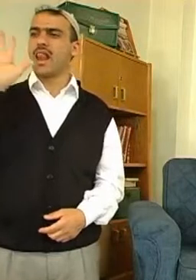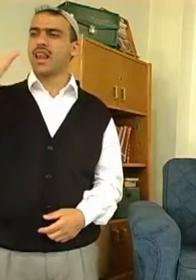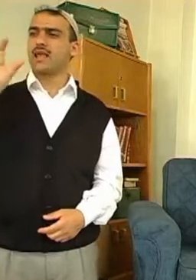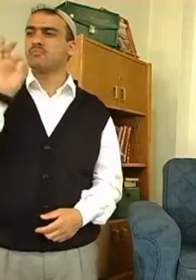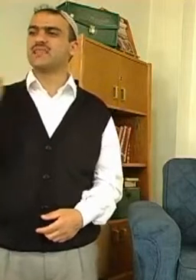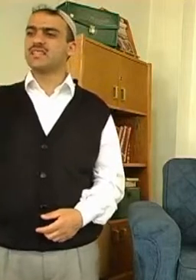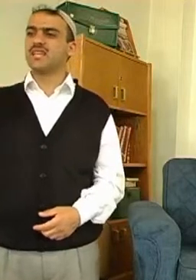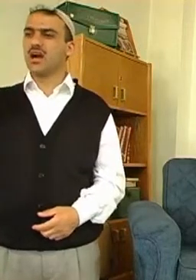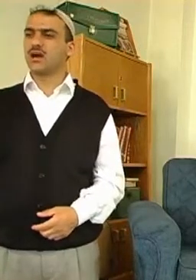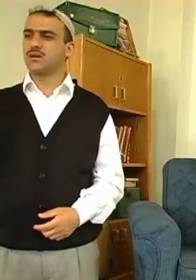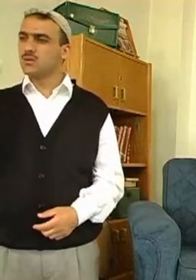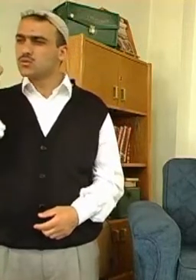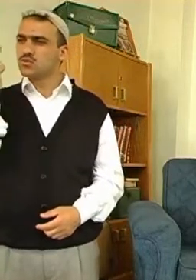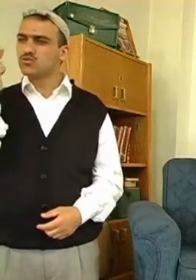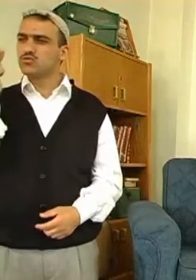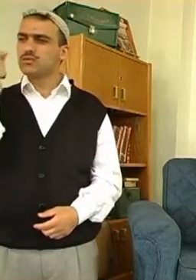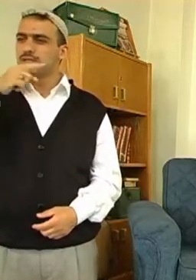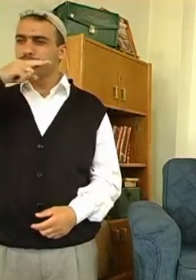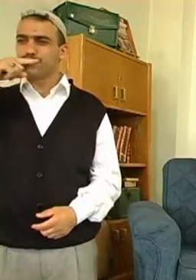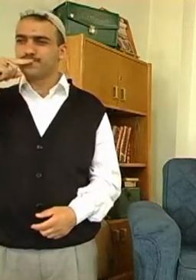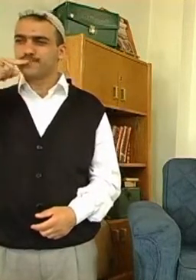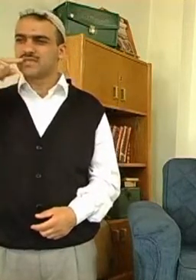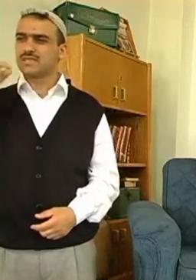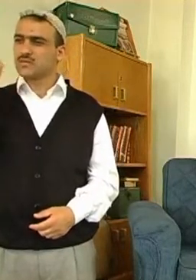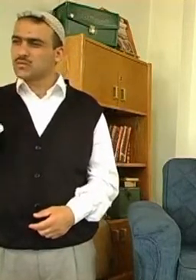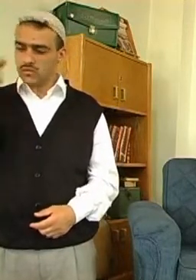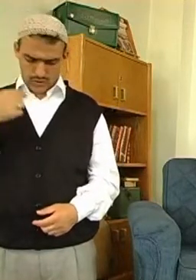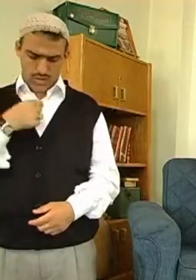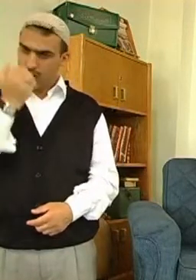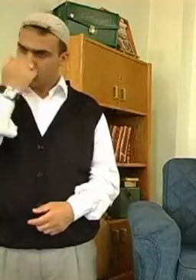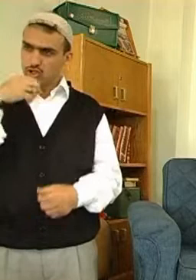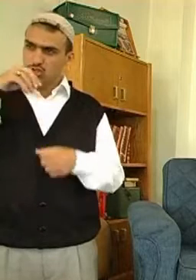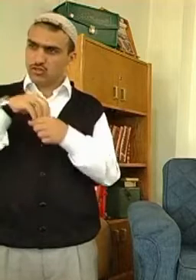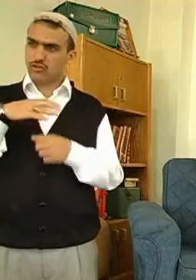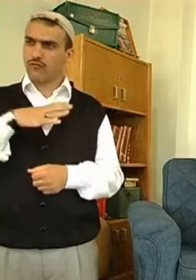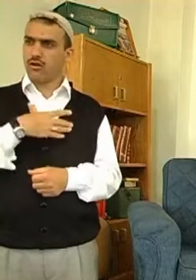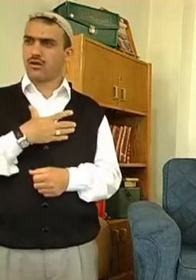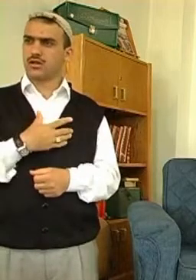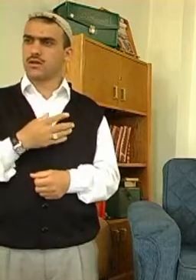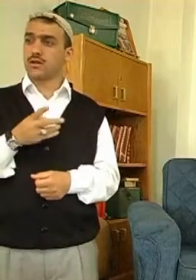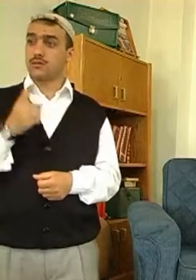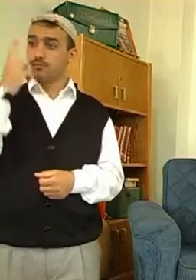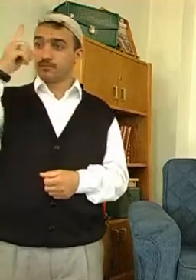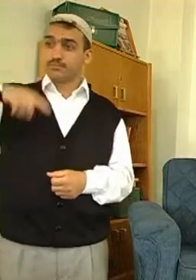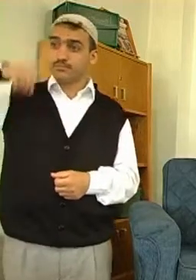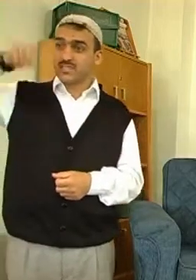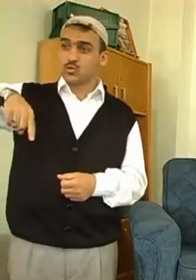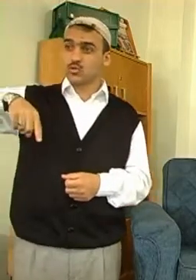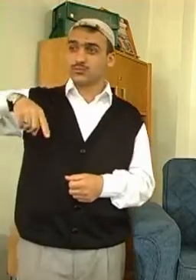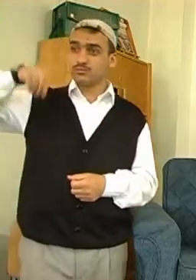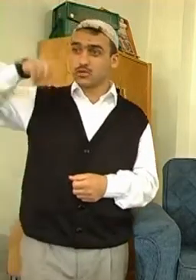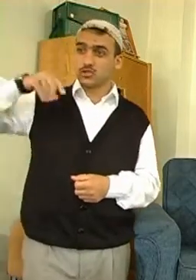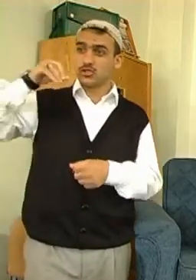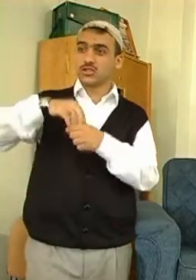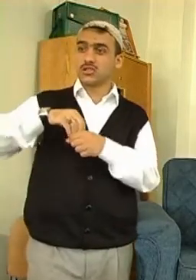içeride alyuvarlar. Ben alyuvar yapamam mı ya? İçimdeki şeyi ben yapamam. Ben alyuvar yapamazsam anne nasıl